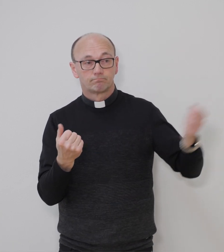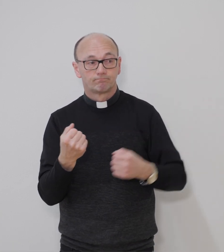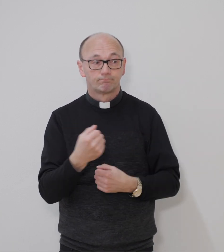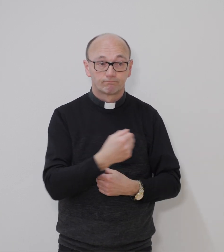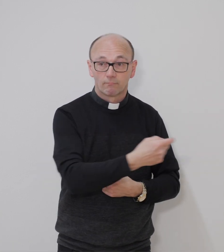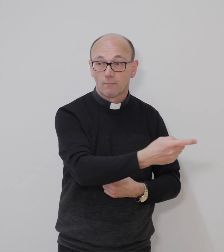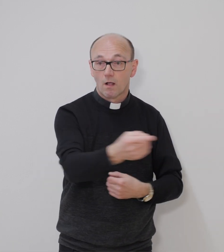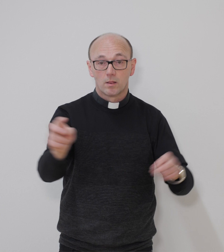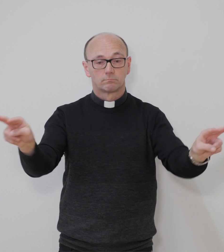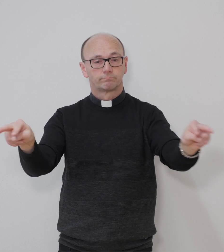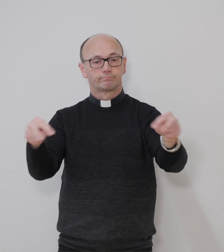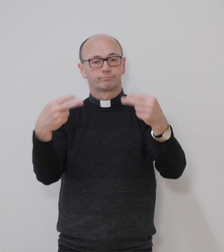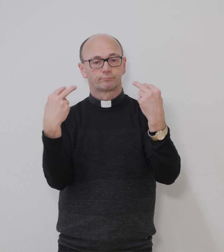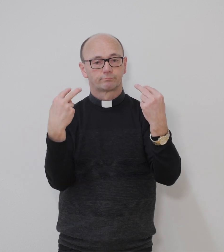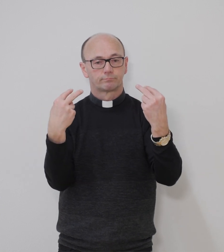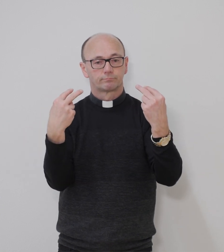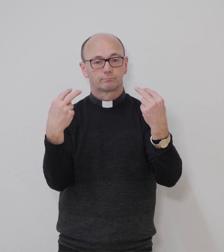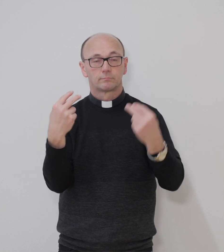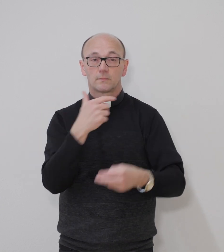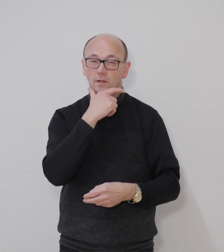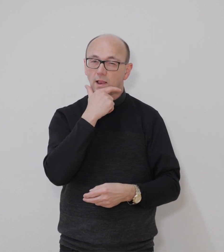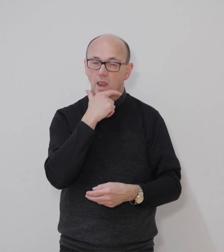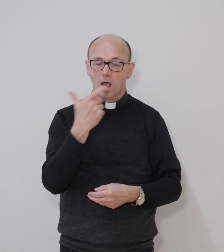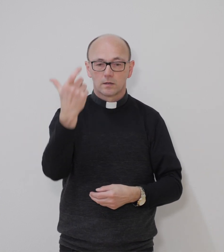Wir hören aus dem Buch der Psalmen.